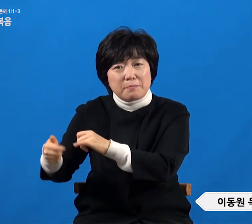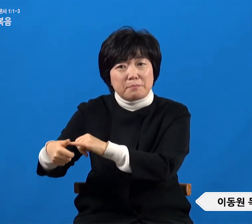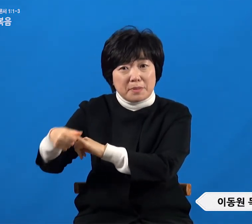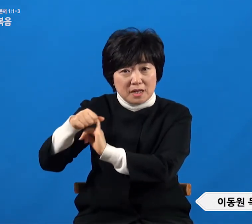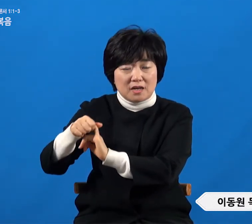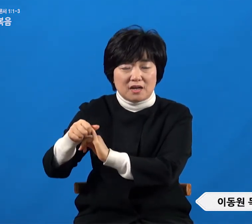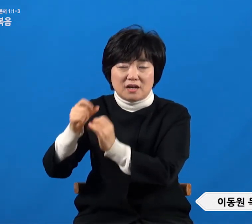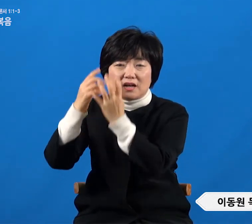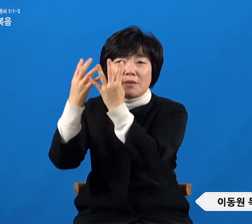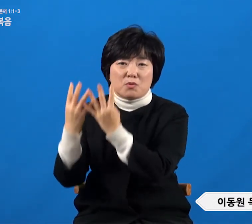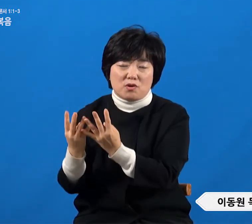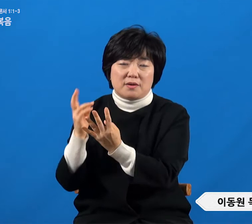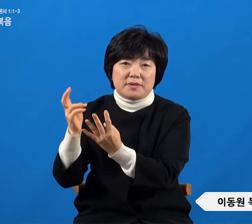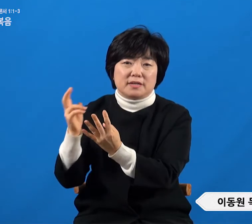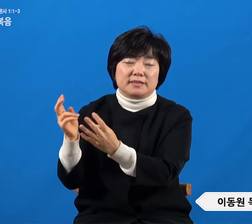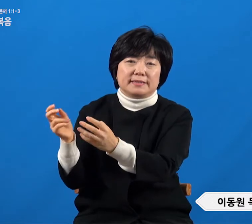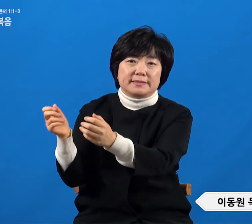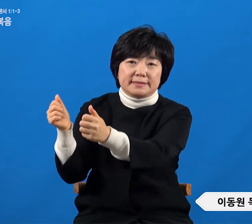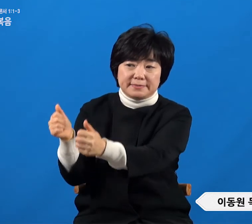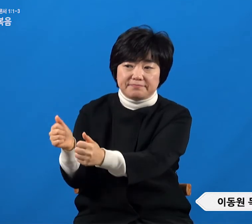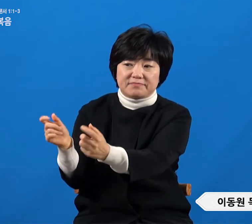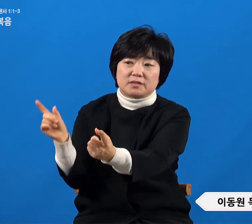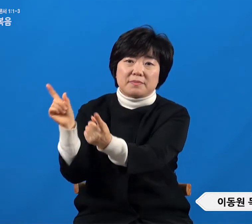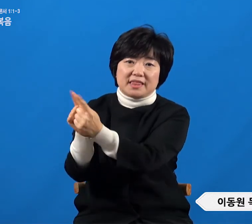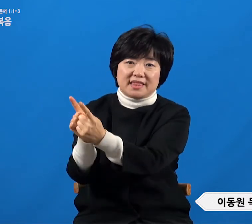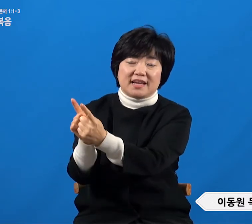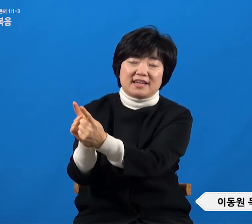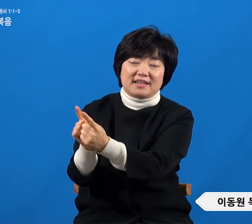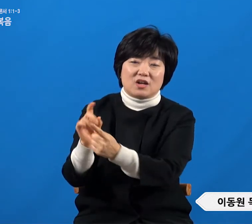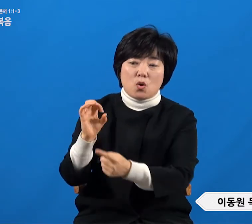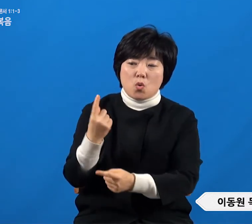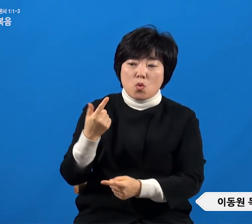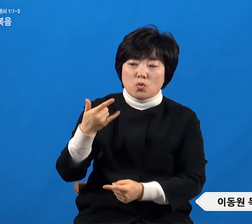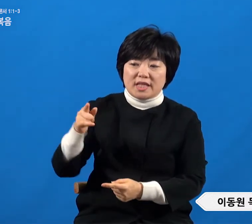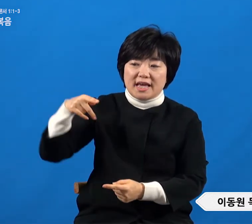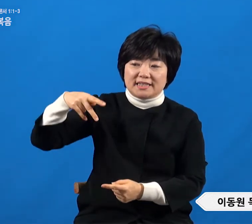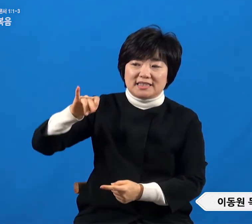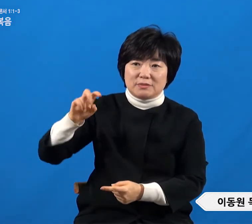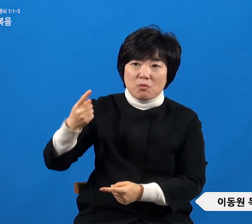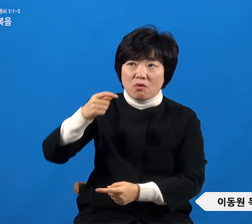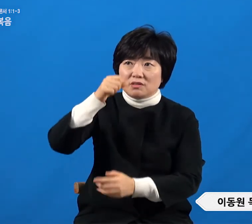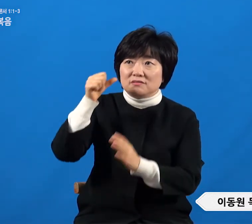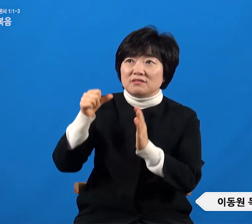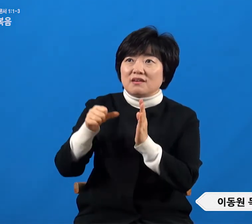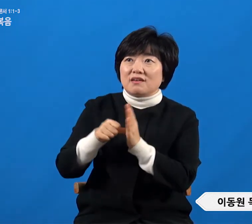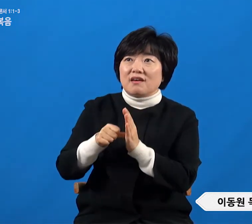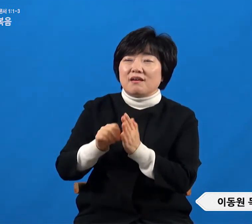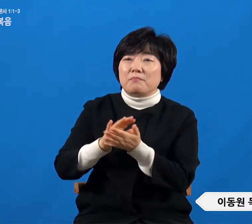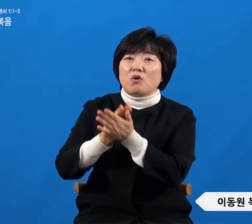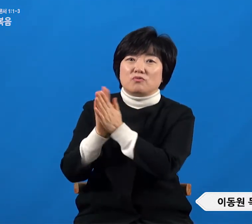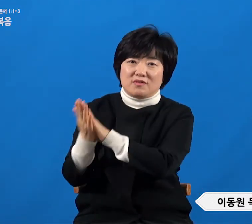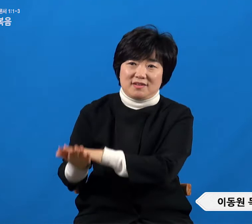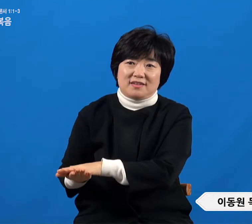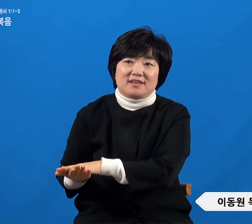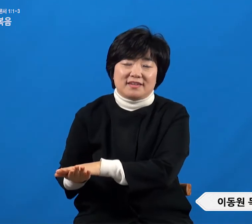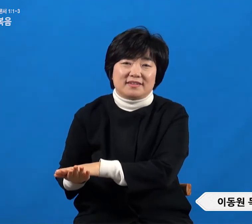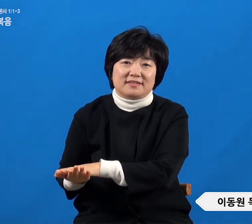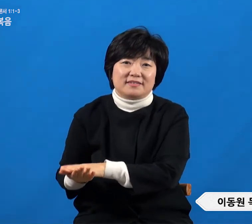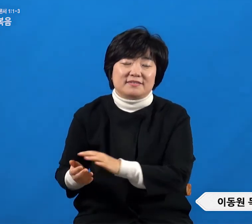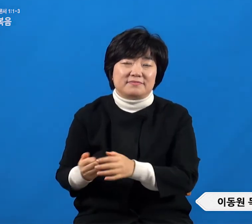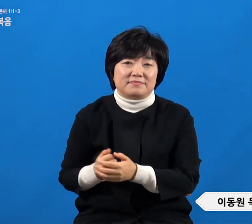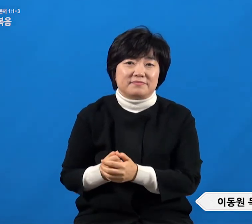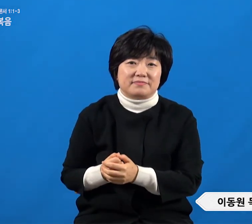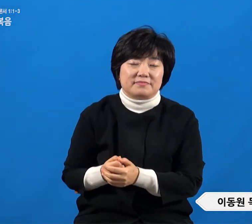그러나 바울은 그에게 복음을 전하고 오네시모의 인생에 변화가 찾아옵니다. 그러자 바울은 오네시모를 이